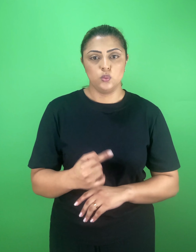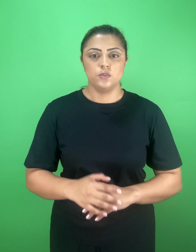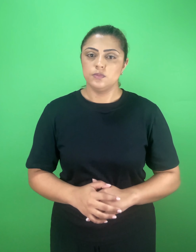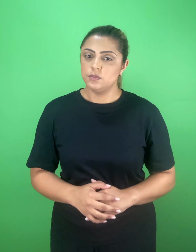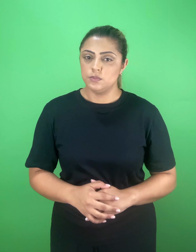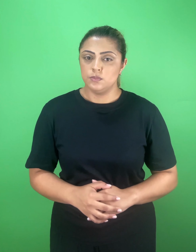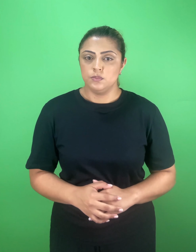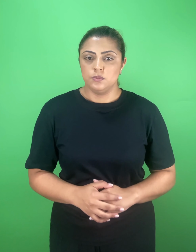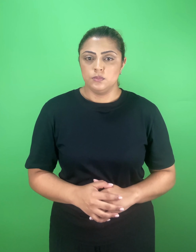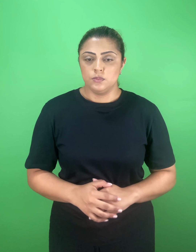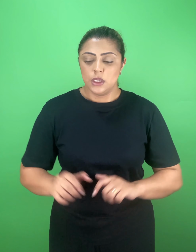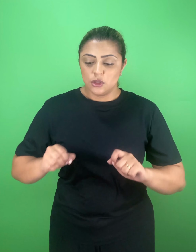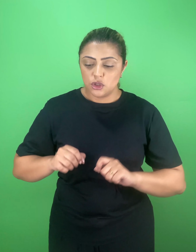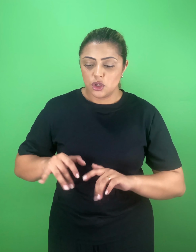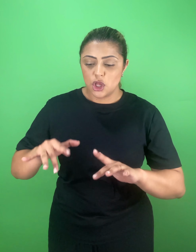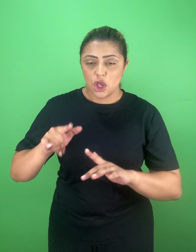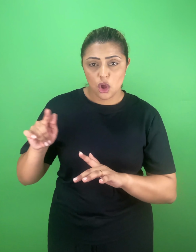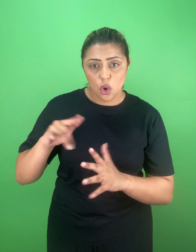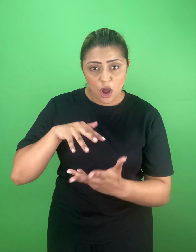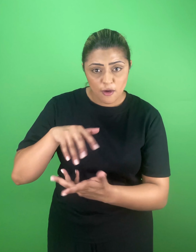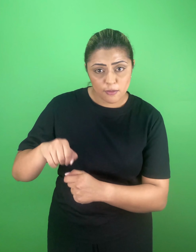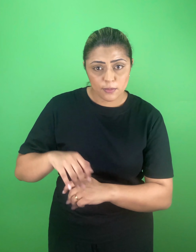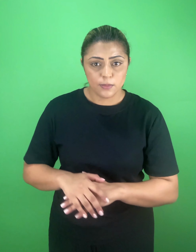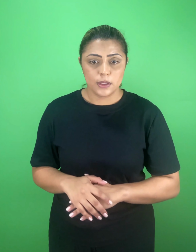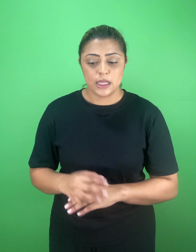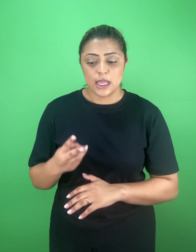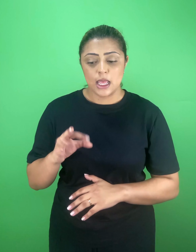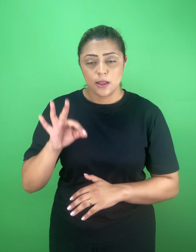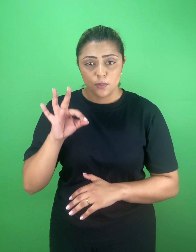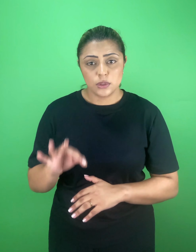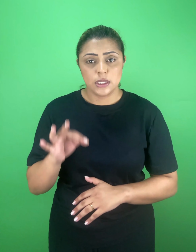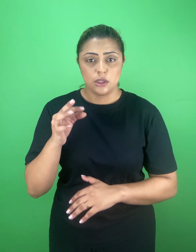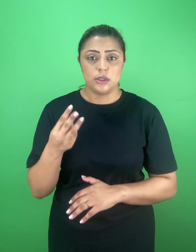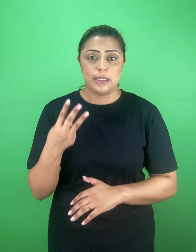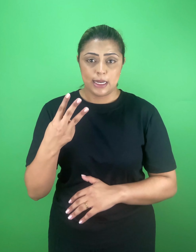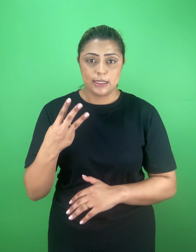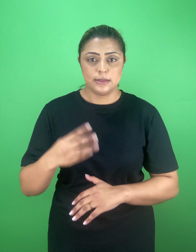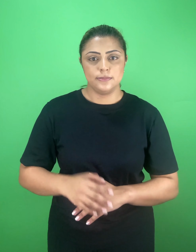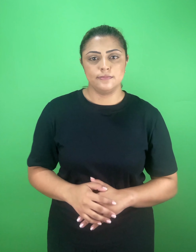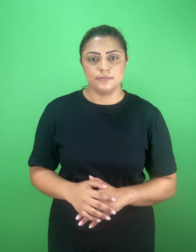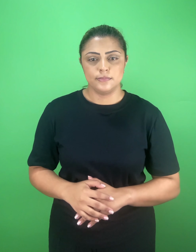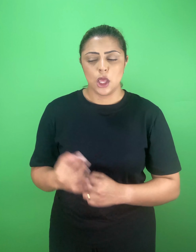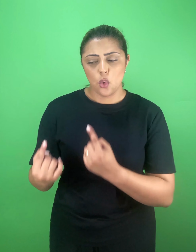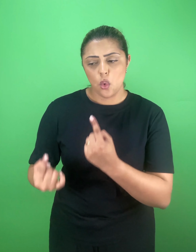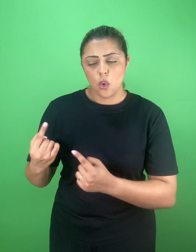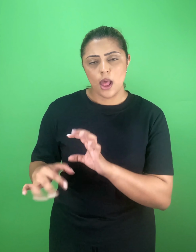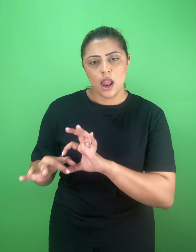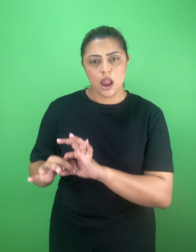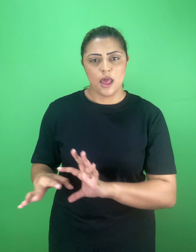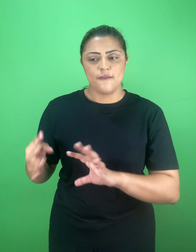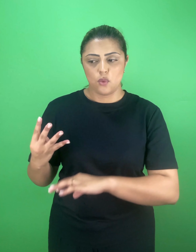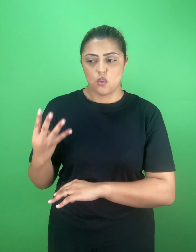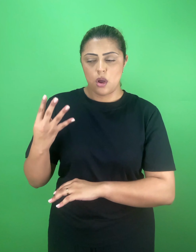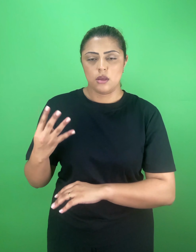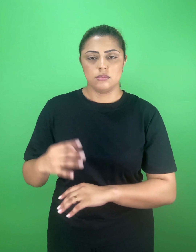Desconcentração geográfica 30% 3. Ampla concorrência 4. Quantidade